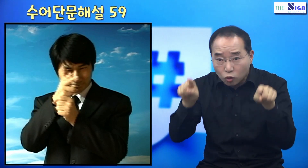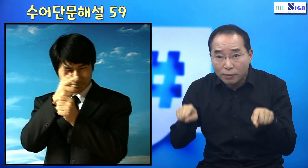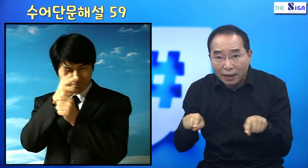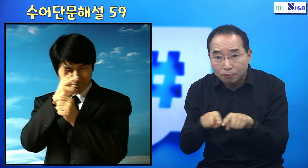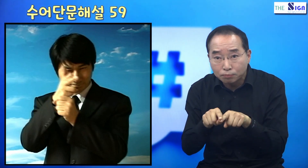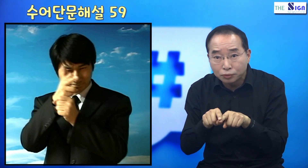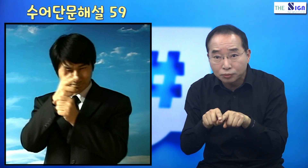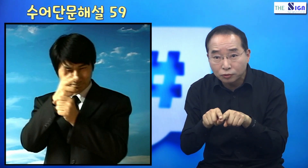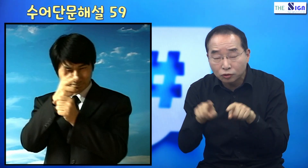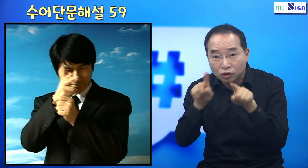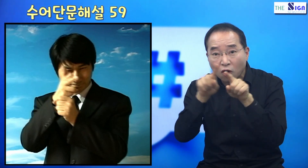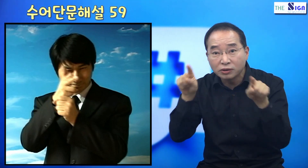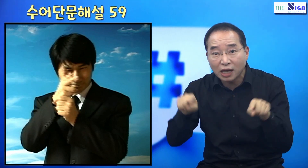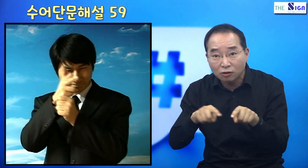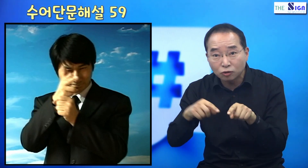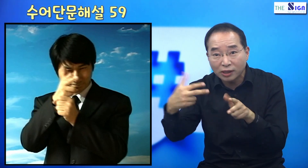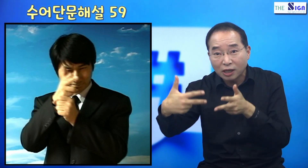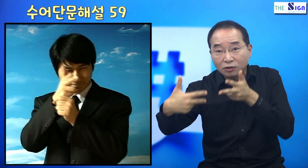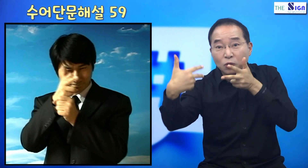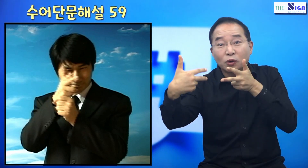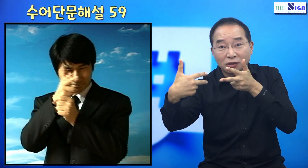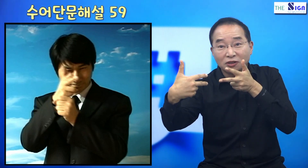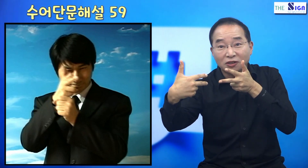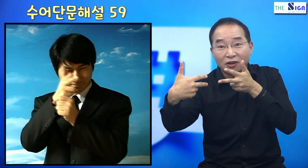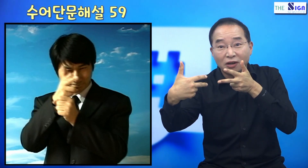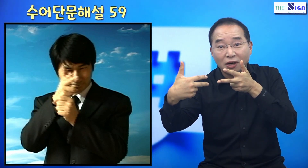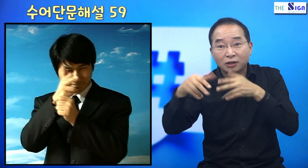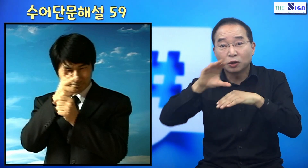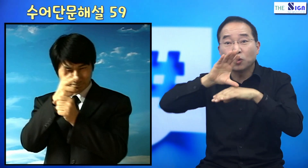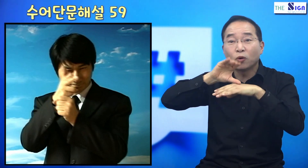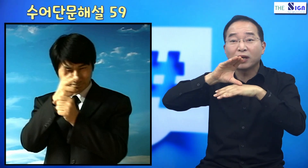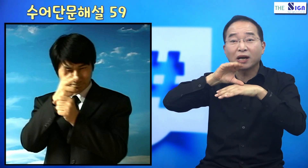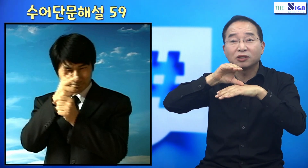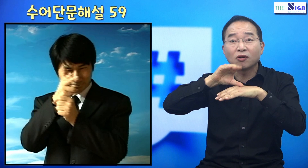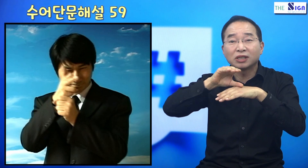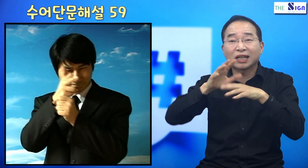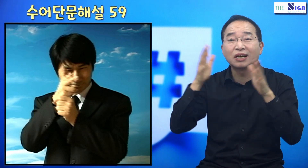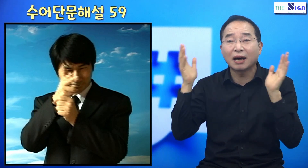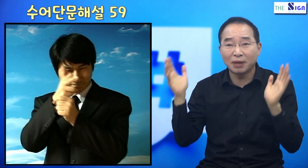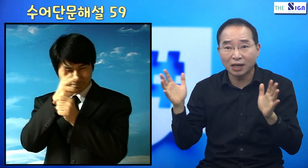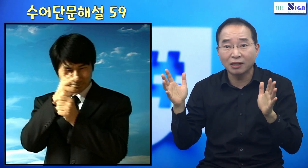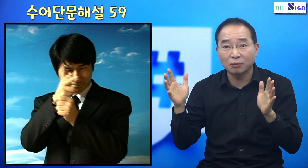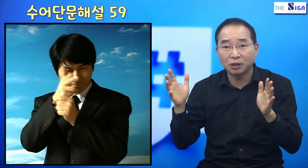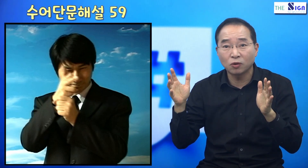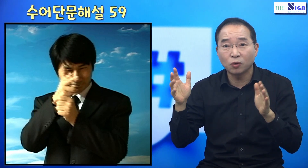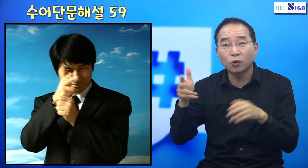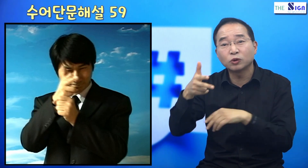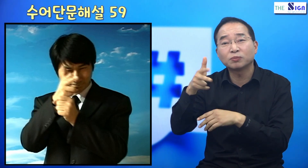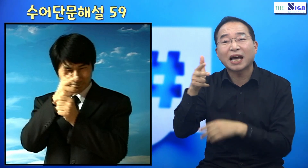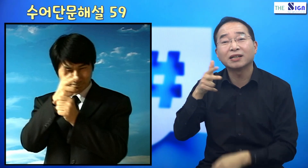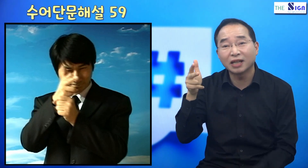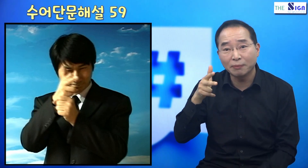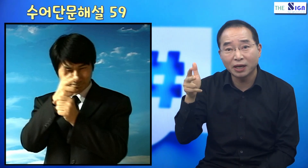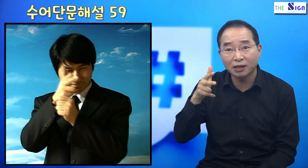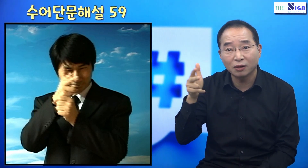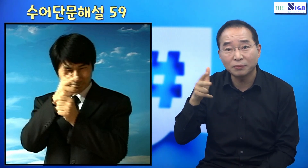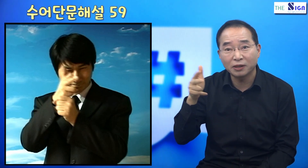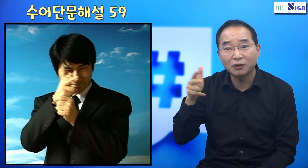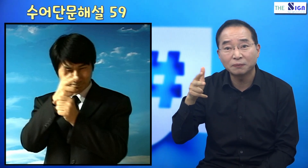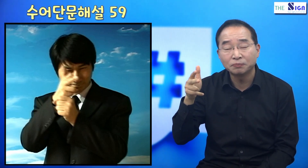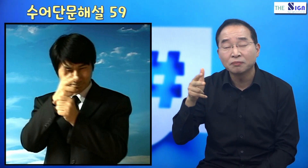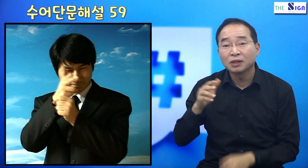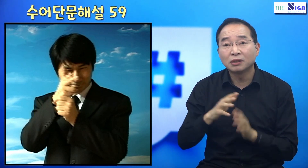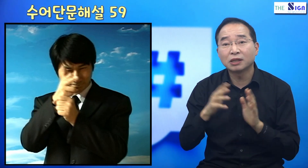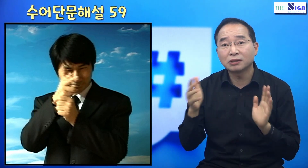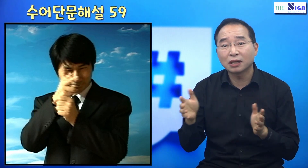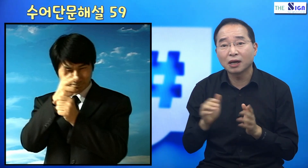대화하든지 조그만 부분으로 영상으로 한다 할 때 이렇게 썼어요. 그래서 요거는 약간 정식 큰 카메라 개념이고 요거는 좀 작은 카메라